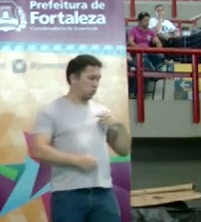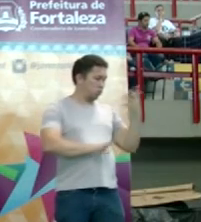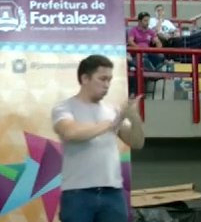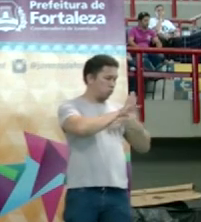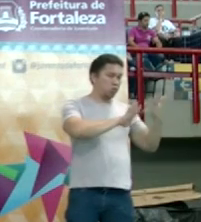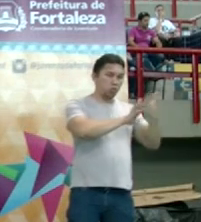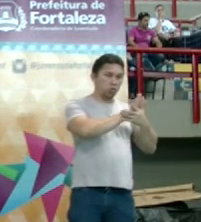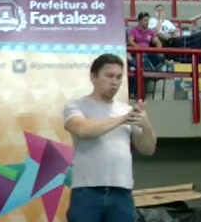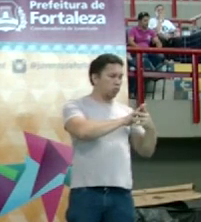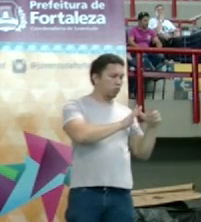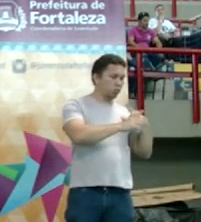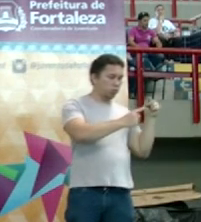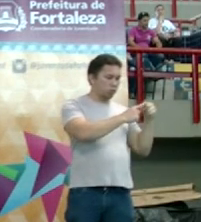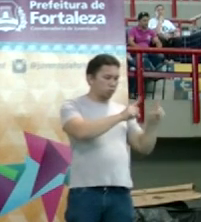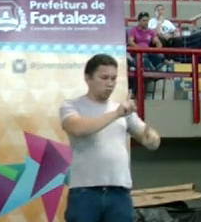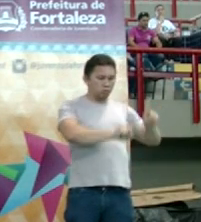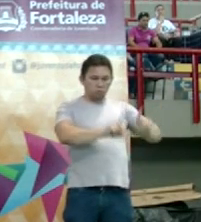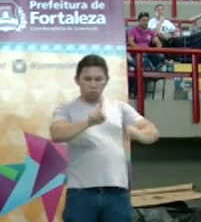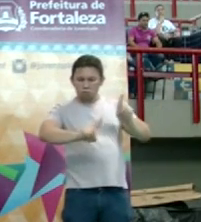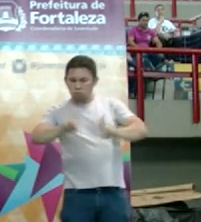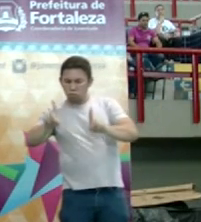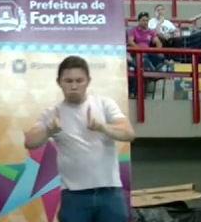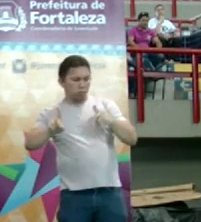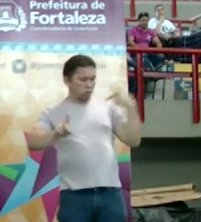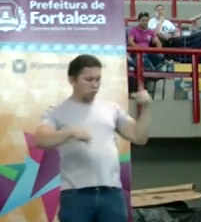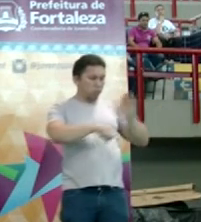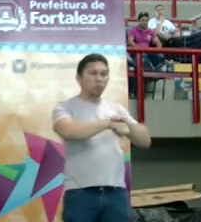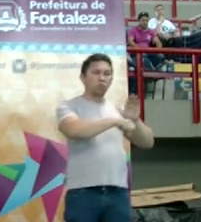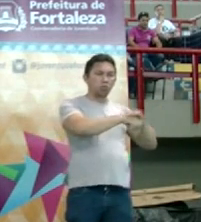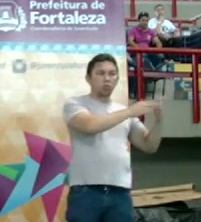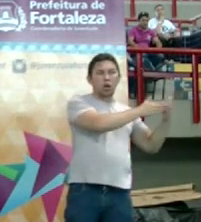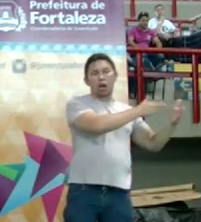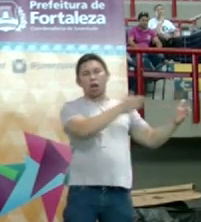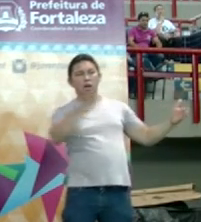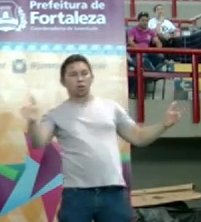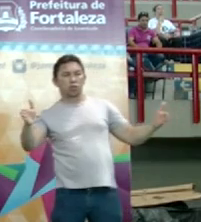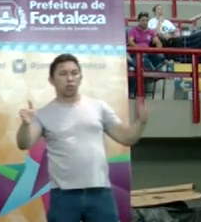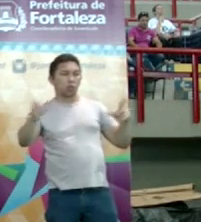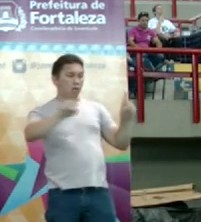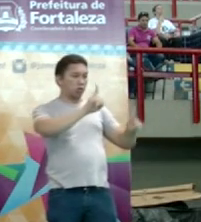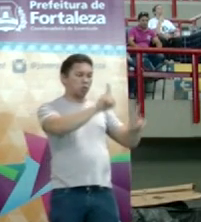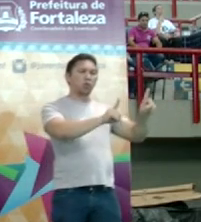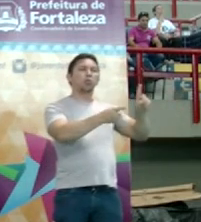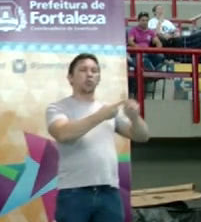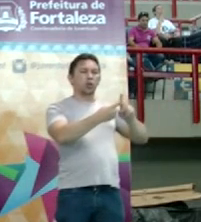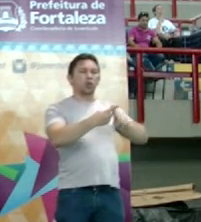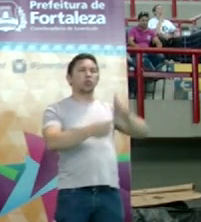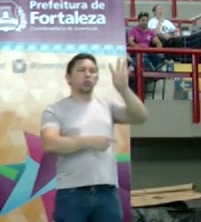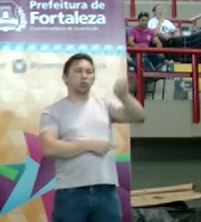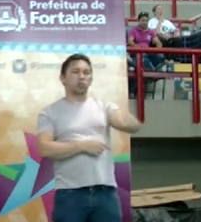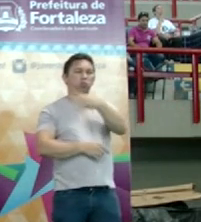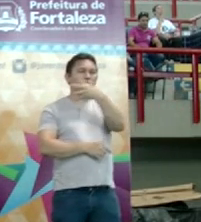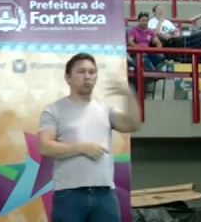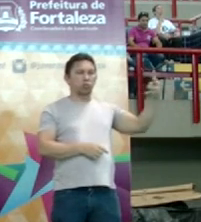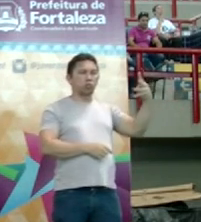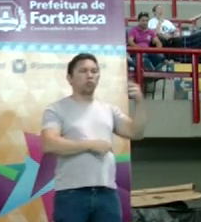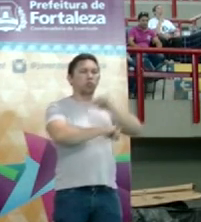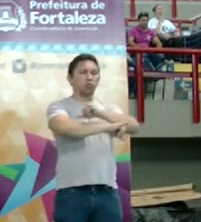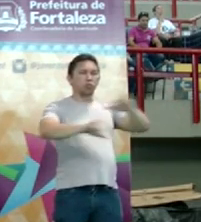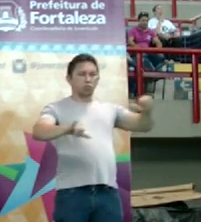textos motivadores, tem um gráfico. Esse gráfico pode ser uma tabela com